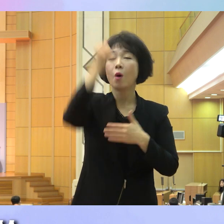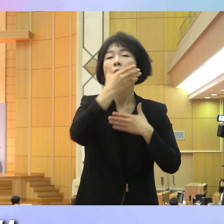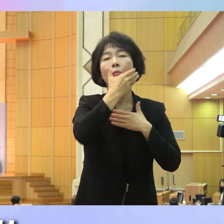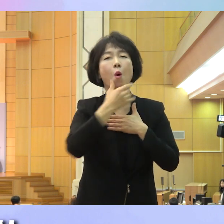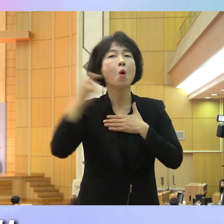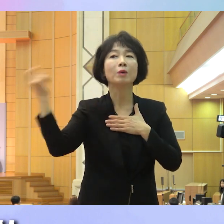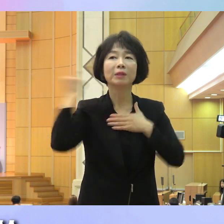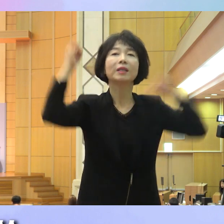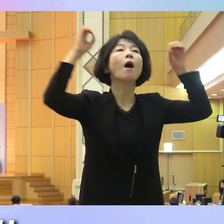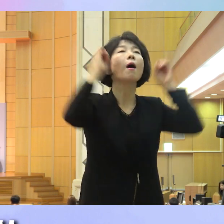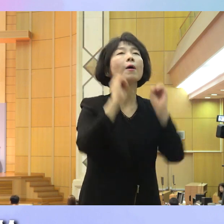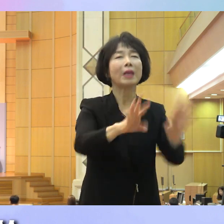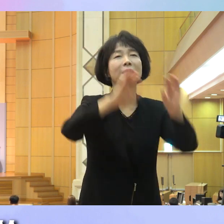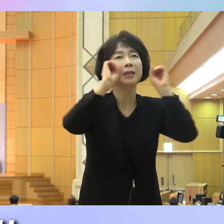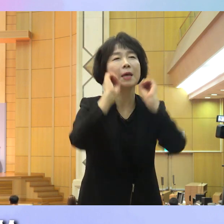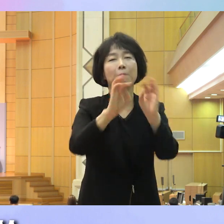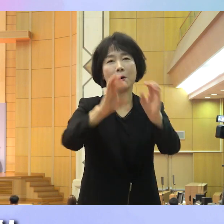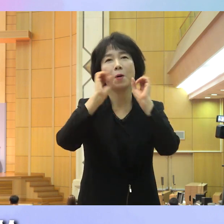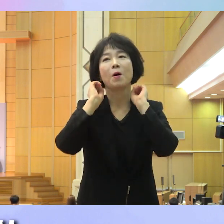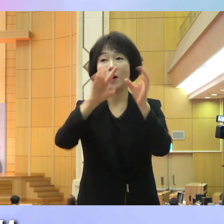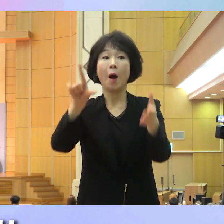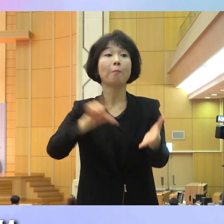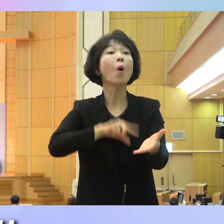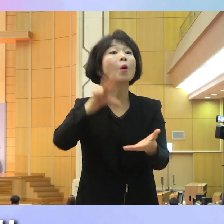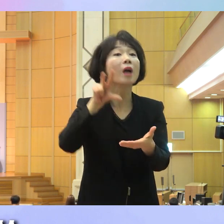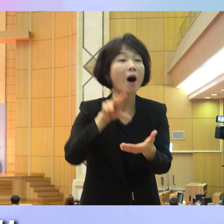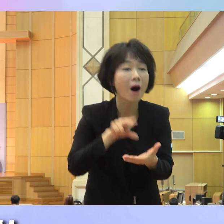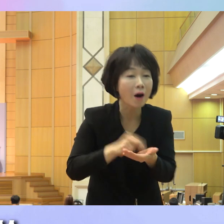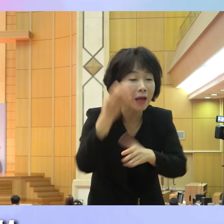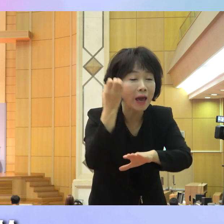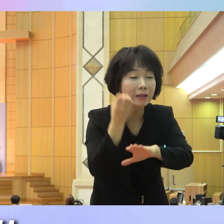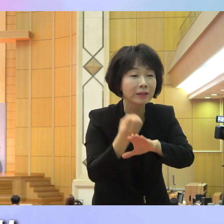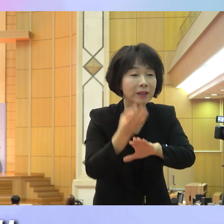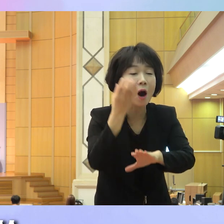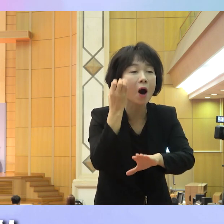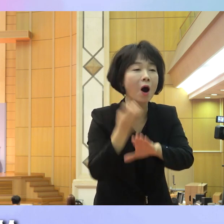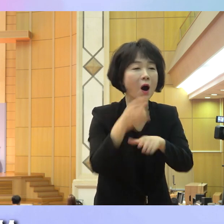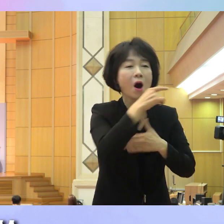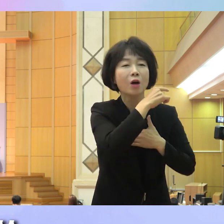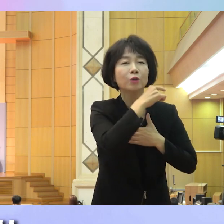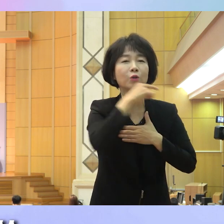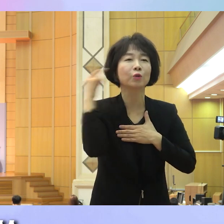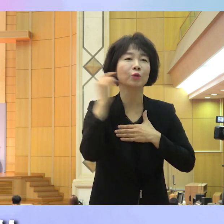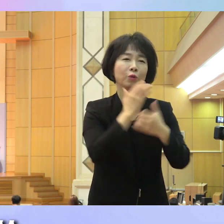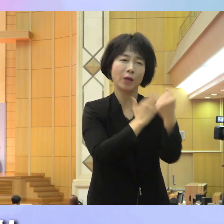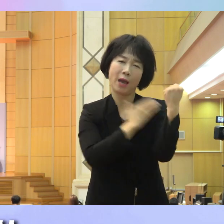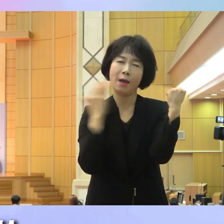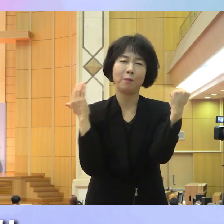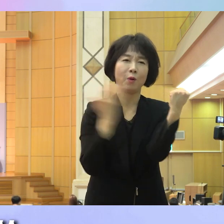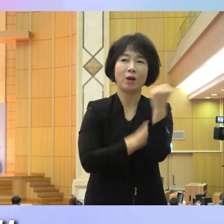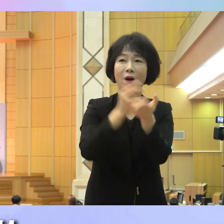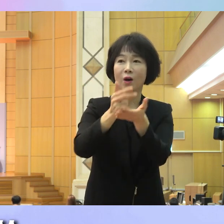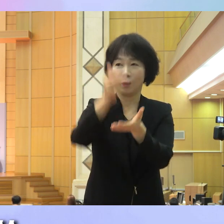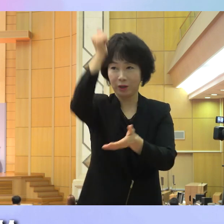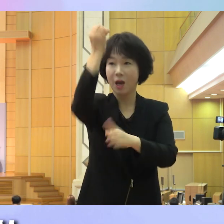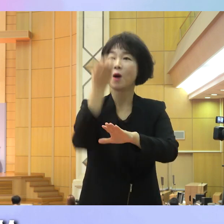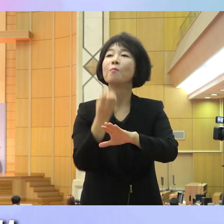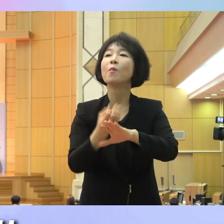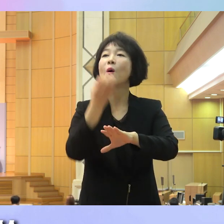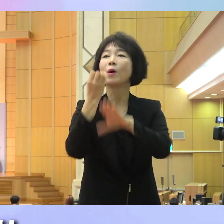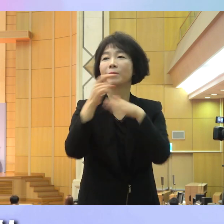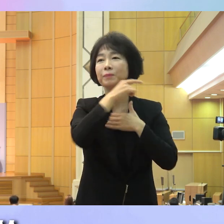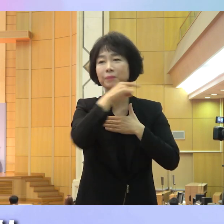구주의 복음을 전할 제목 보혈의 능력, 주의